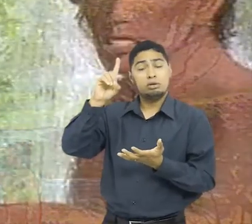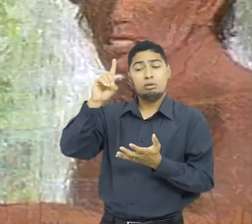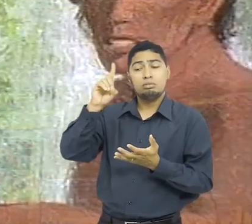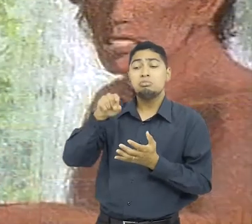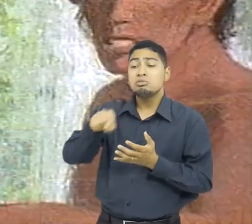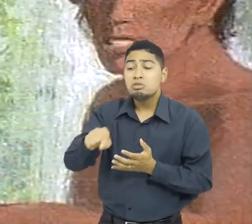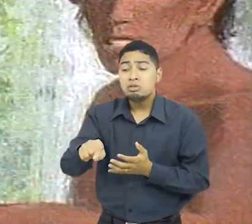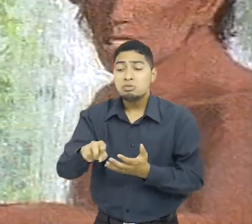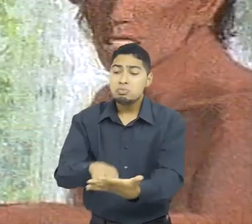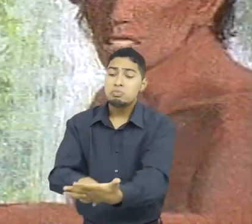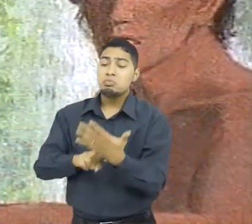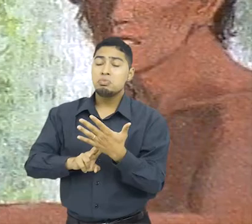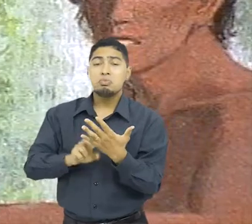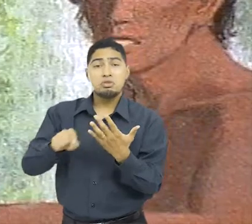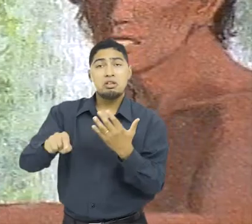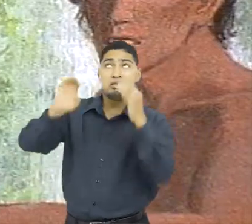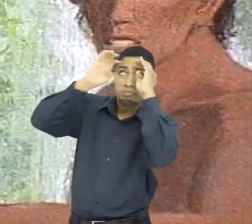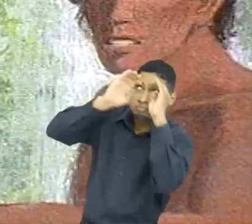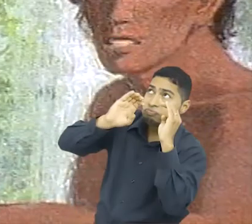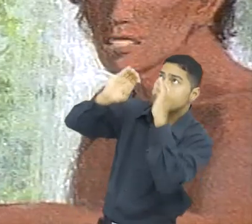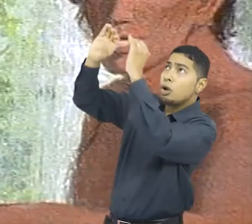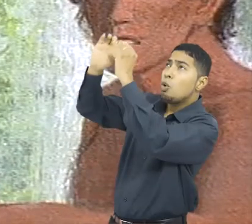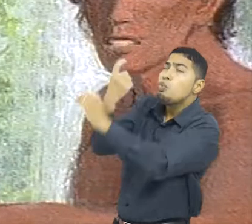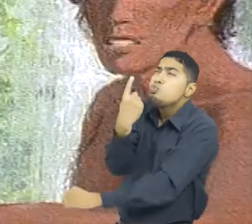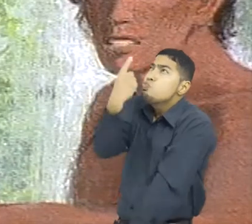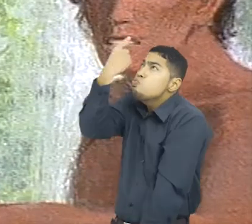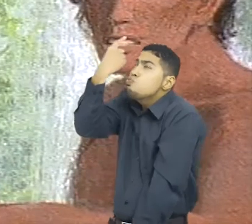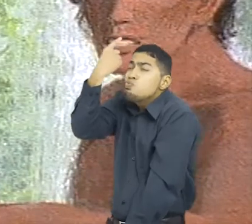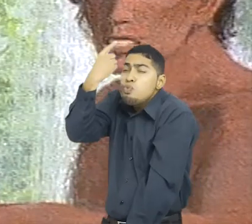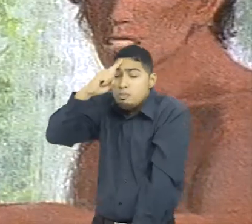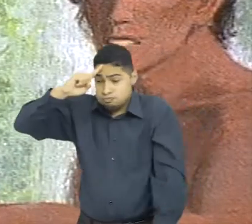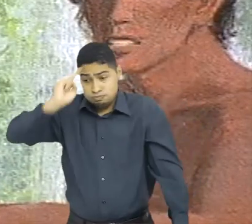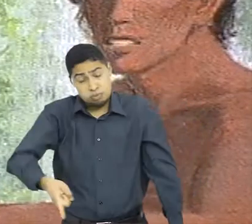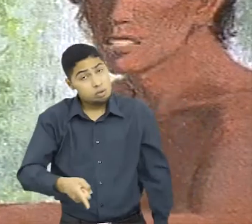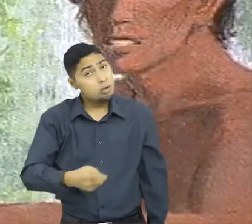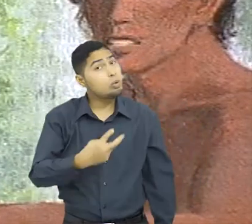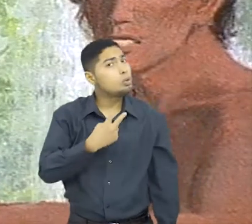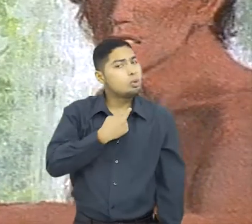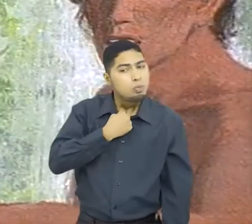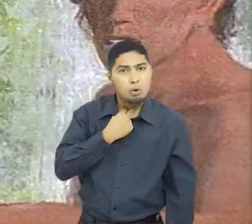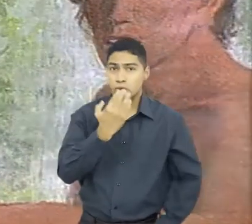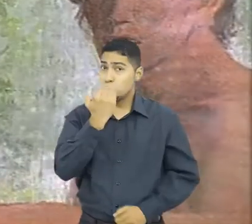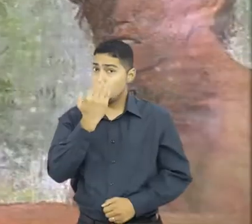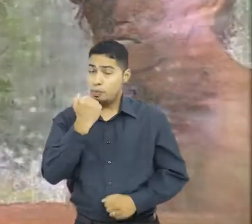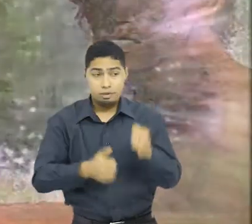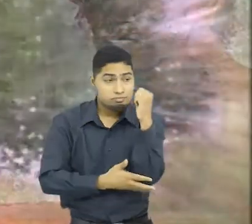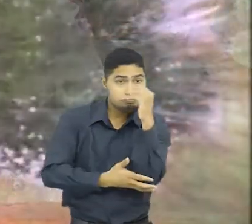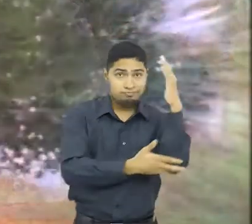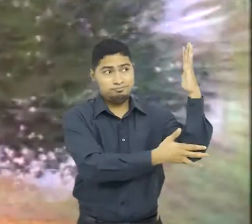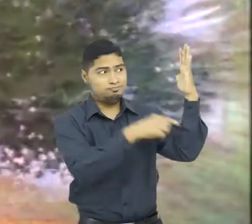o respeitavam, obedecendo a apenas uma ordem: a de não comer da árvore proibida. Adão e